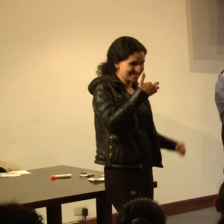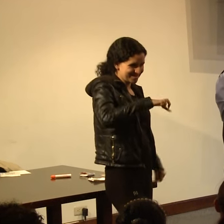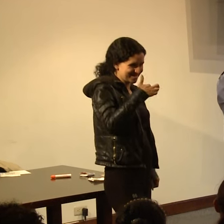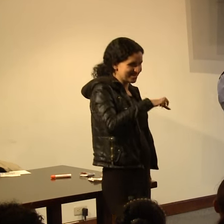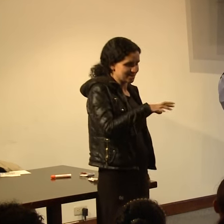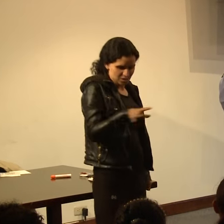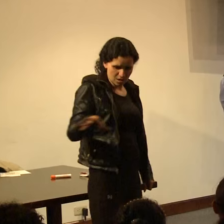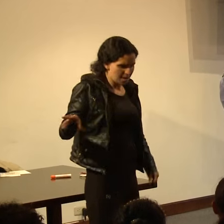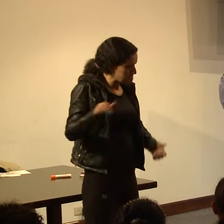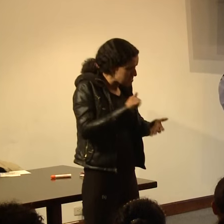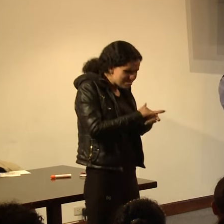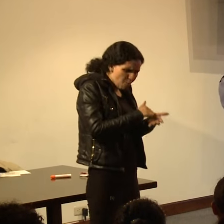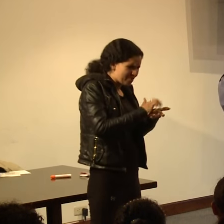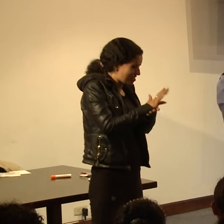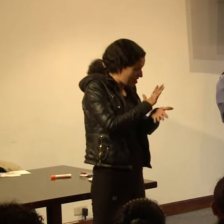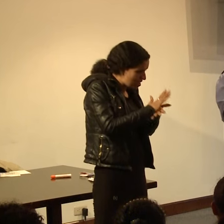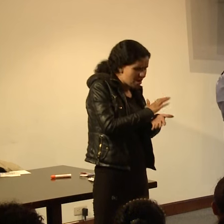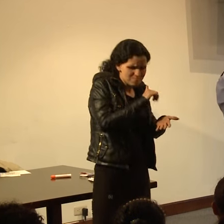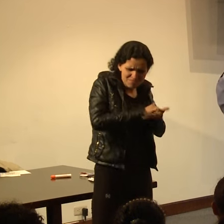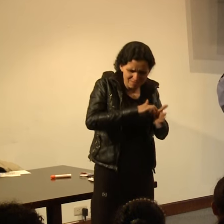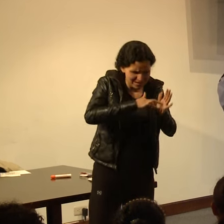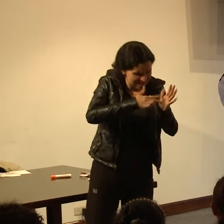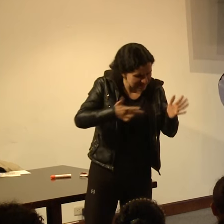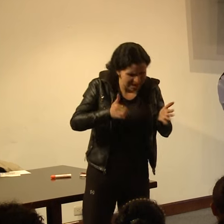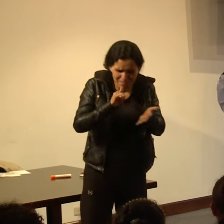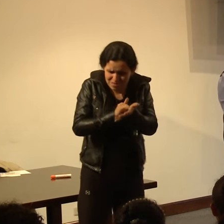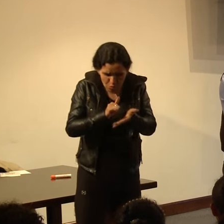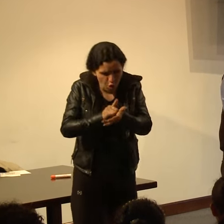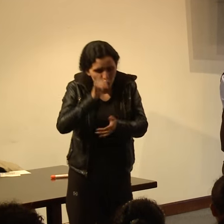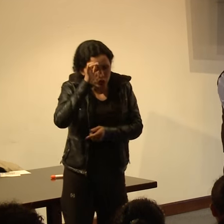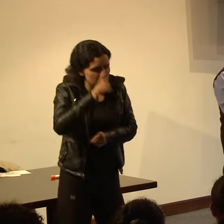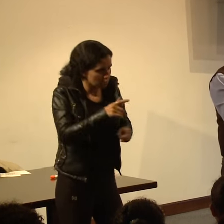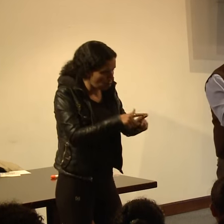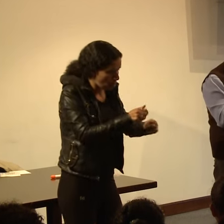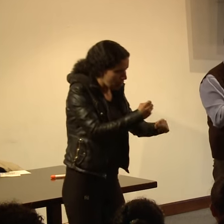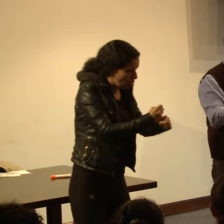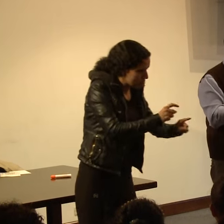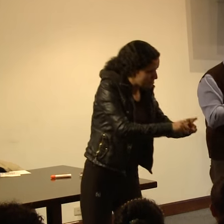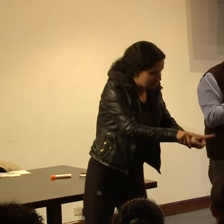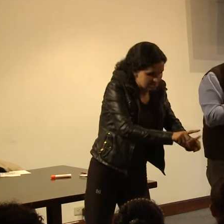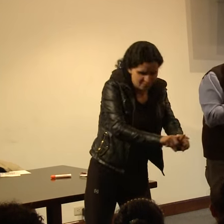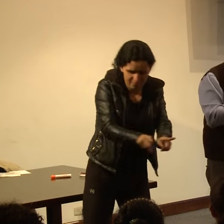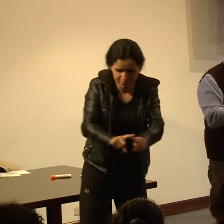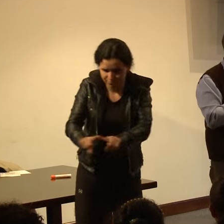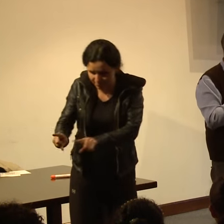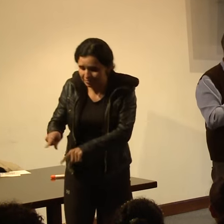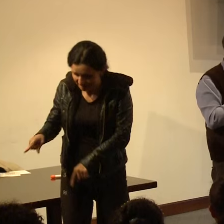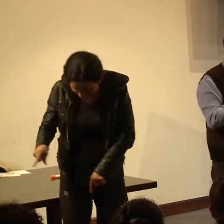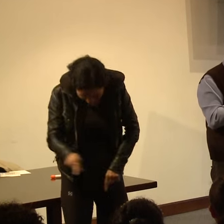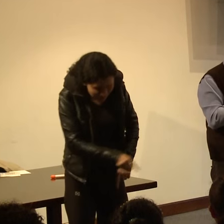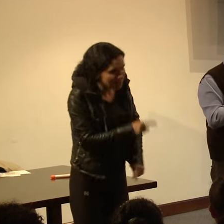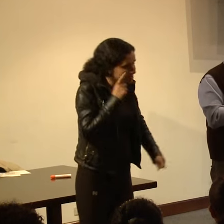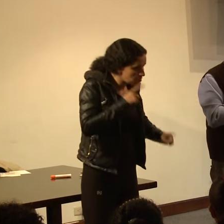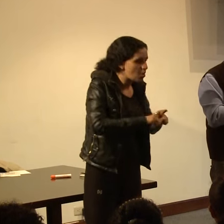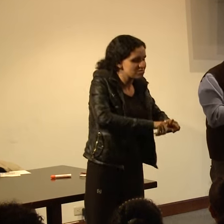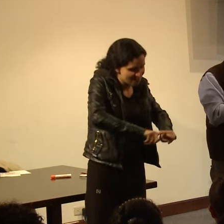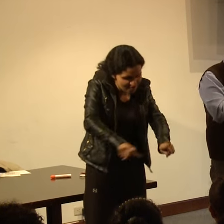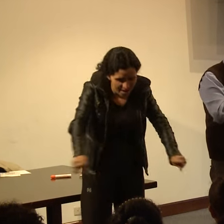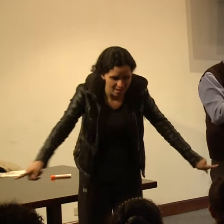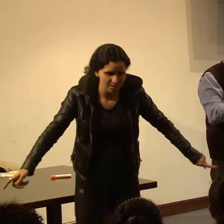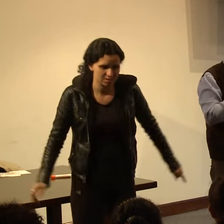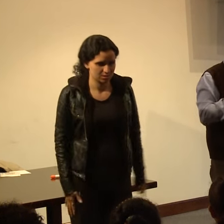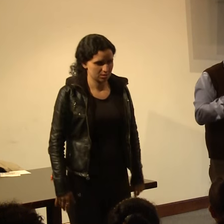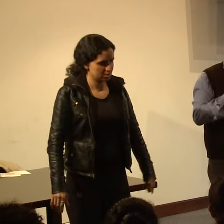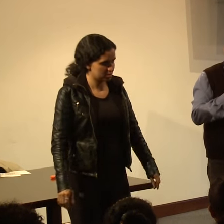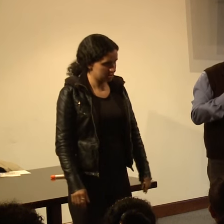todos trabajando los mismos materiales, todos trabajando la misma técnica, todos trabajando los mismos conceptos y cada trabajo diferente. Y eso es lo que tiene que pasar. Y eso es bonito,